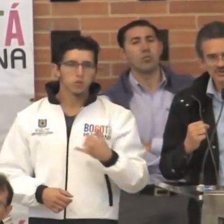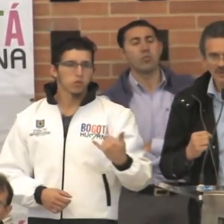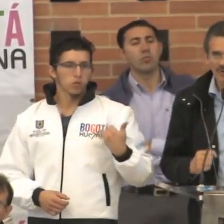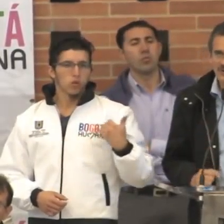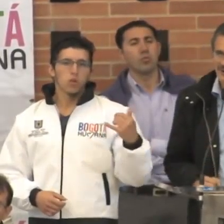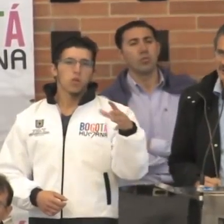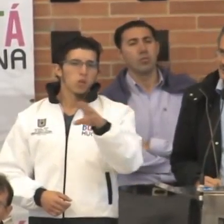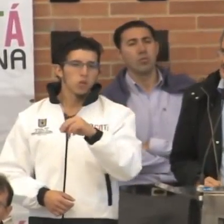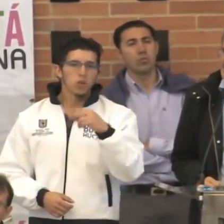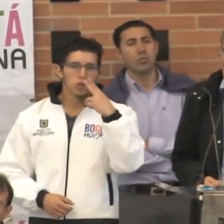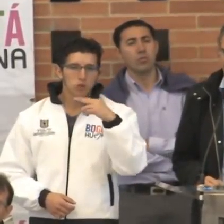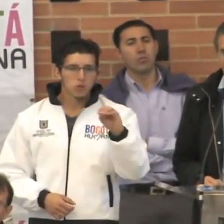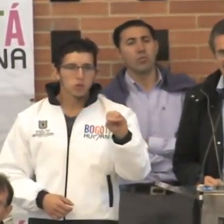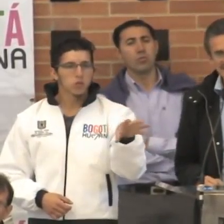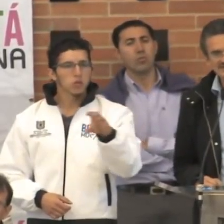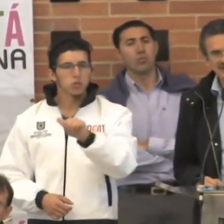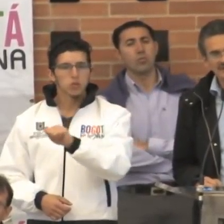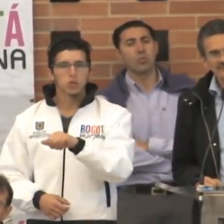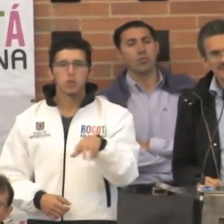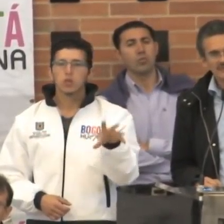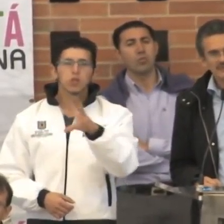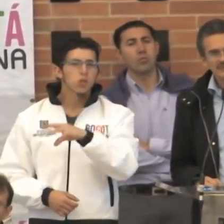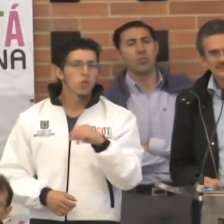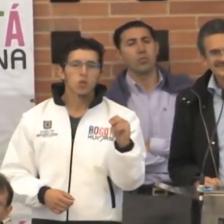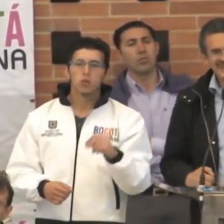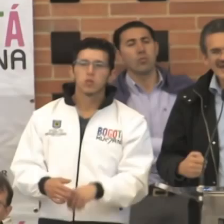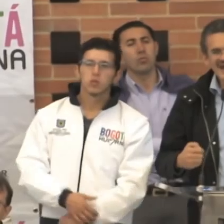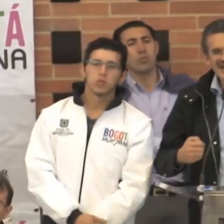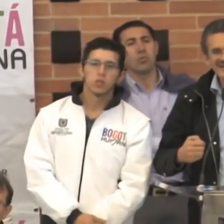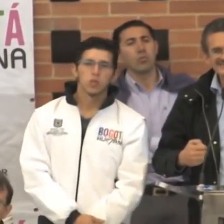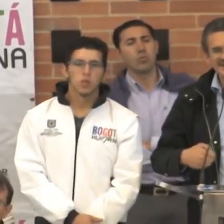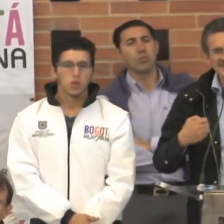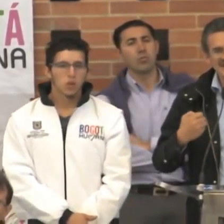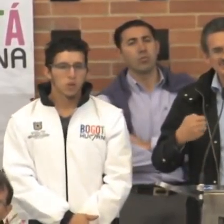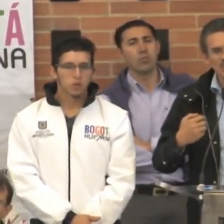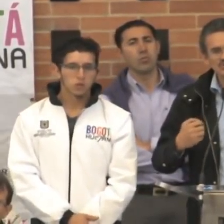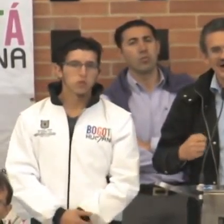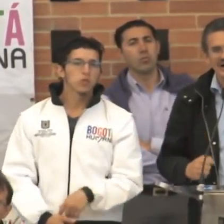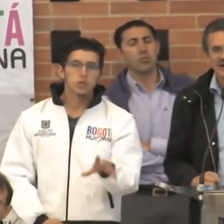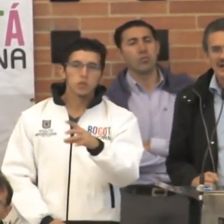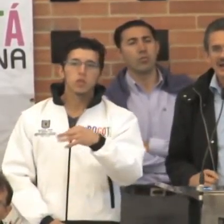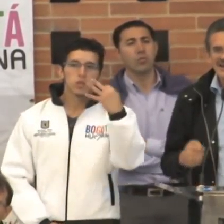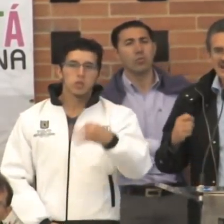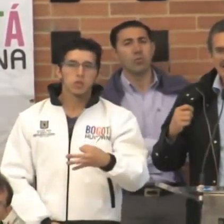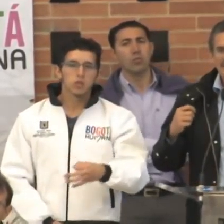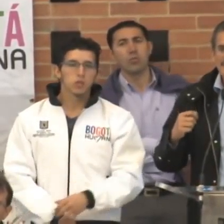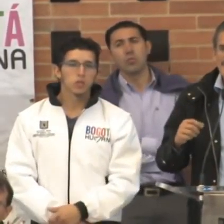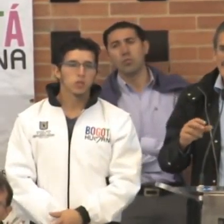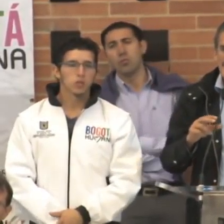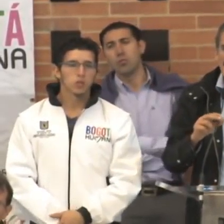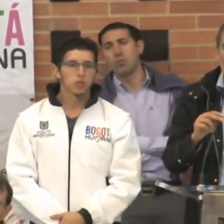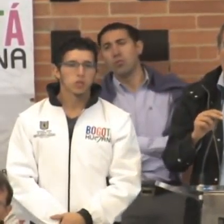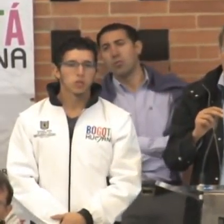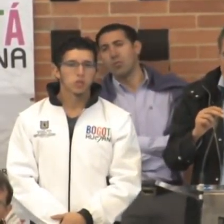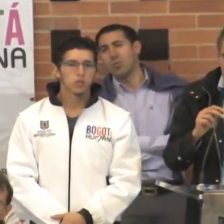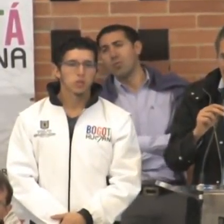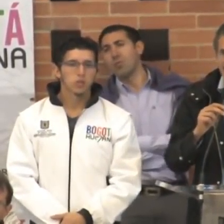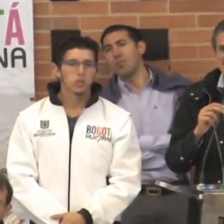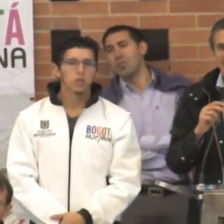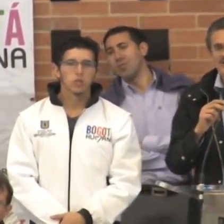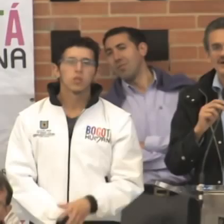niños de Ciudad Bolívar y altos de la estancia, tengan la certeza absoluta que los abuelos de Ciudad